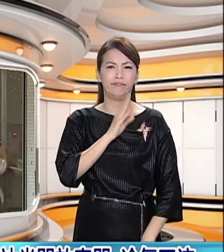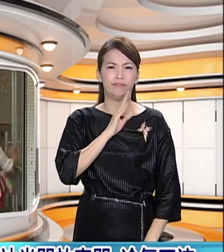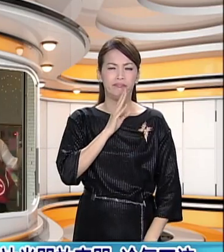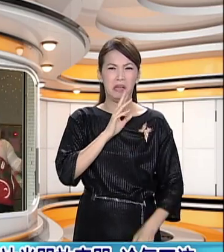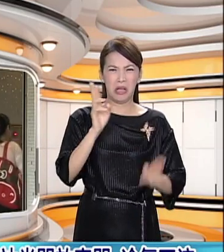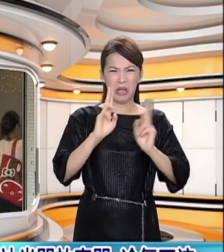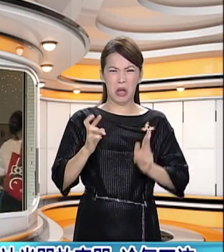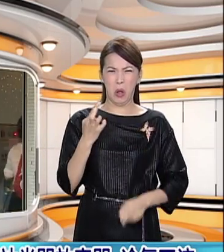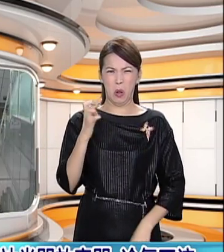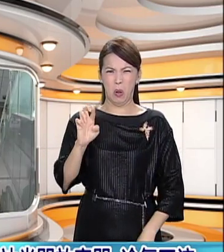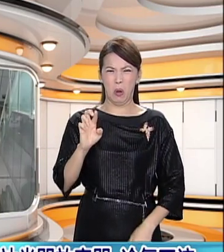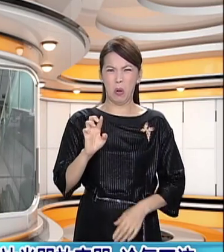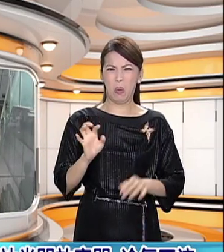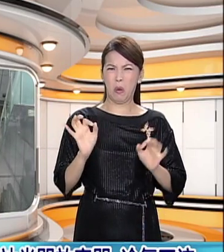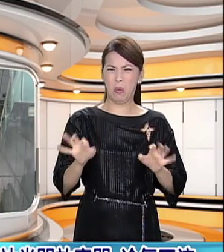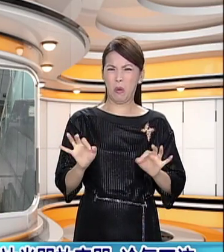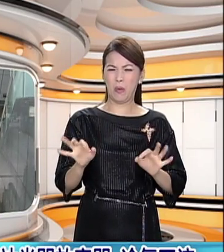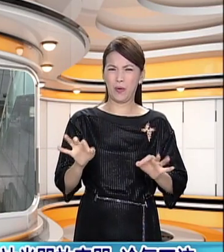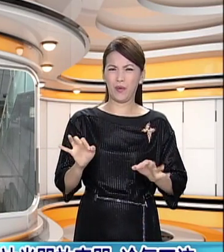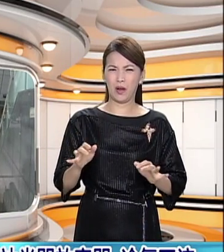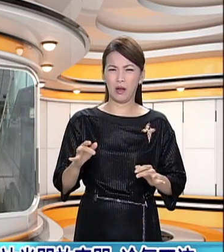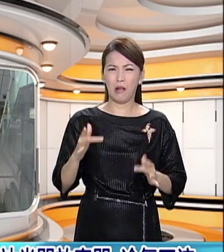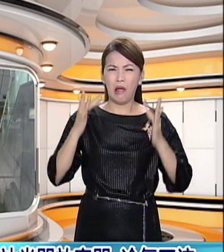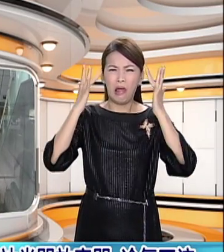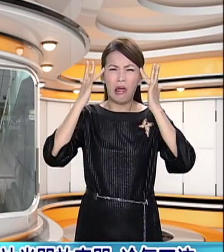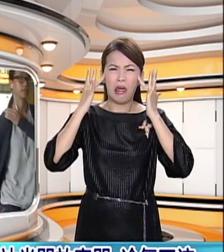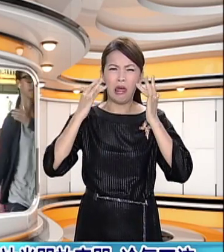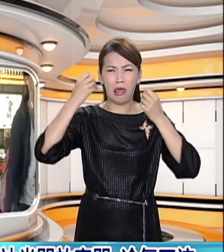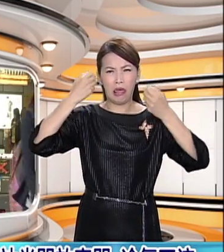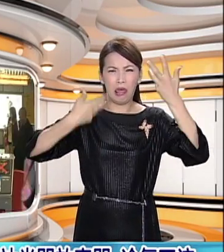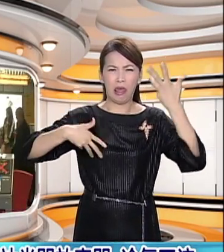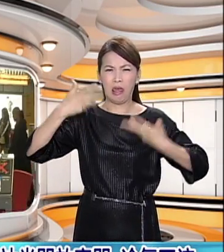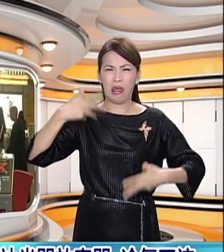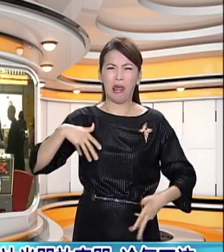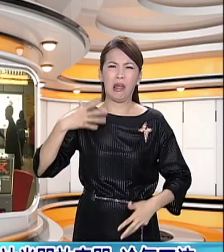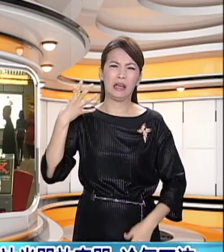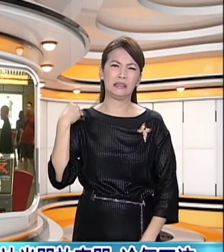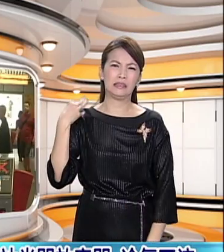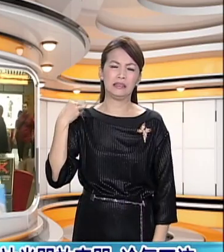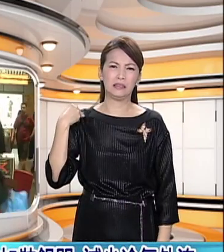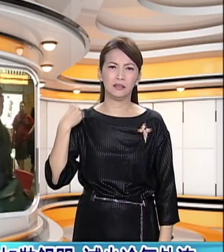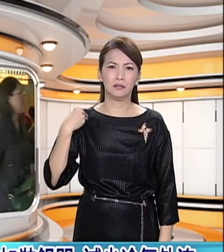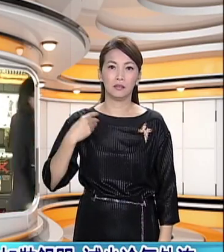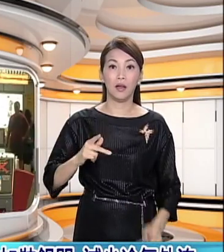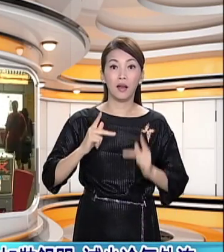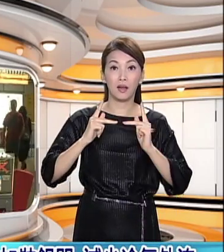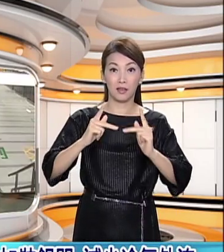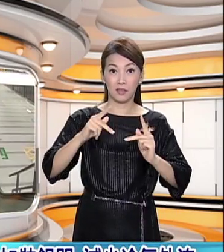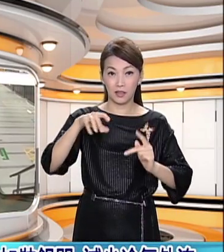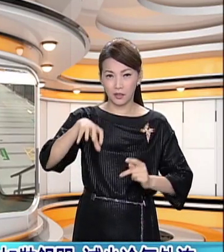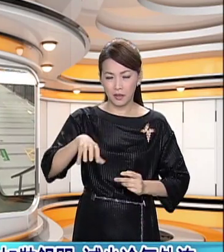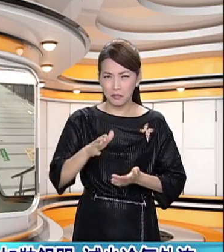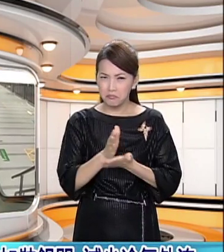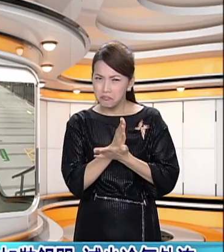电。而高捷经过了多方的评估之后，先选定了中央公园